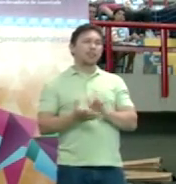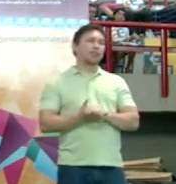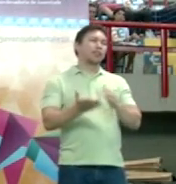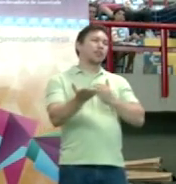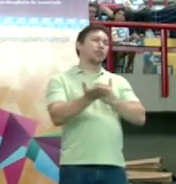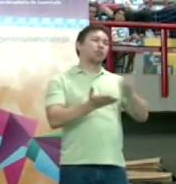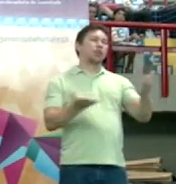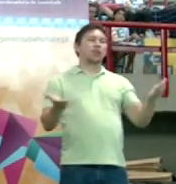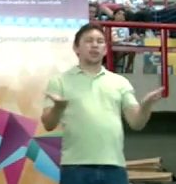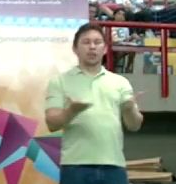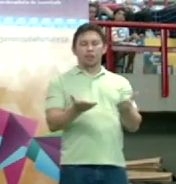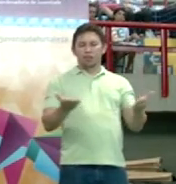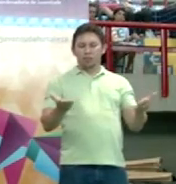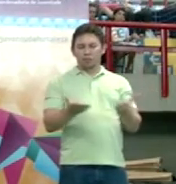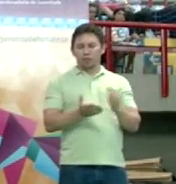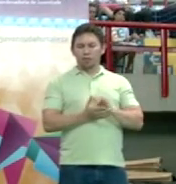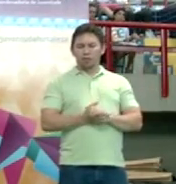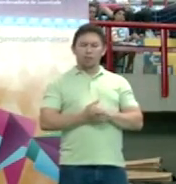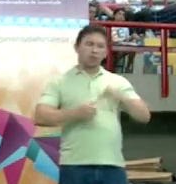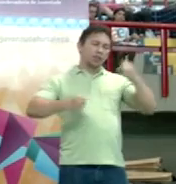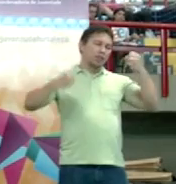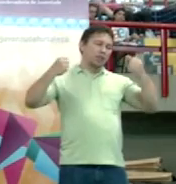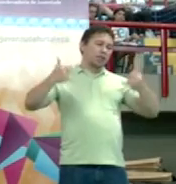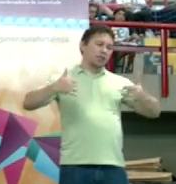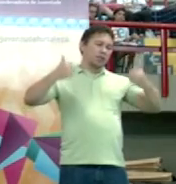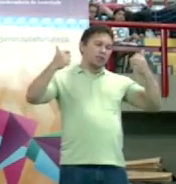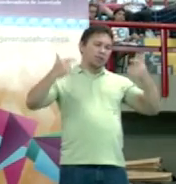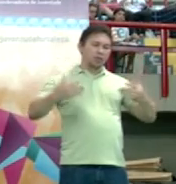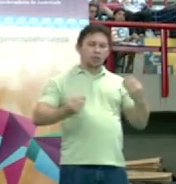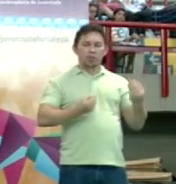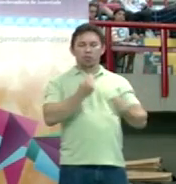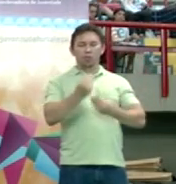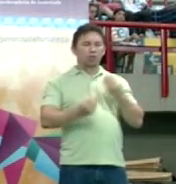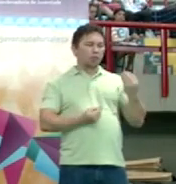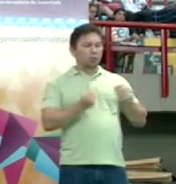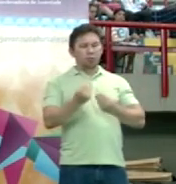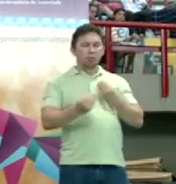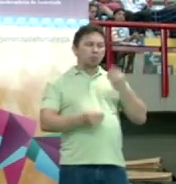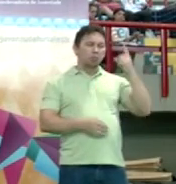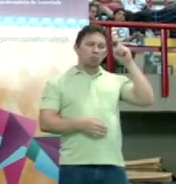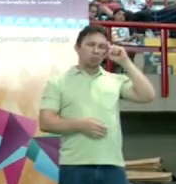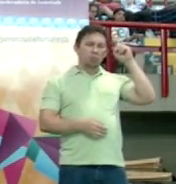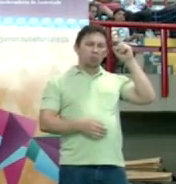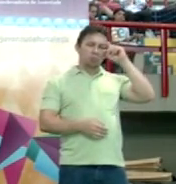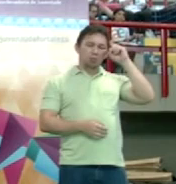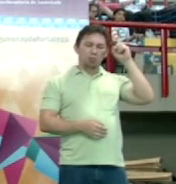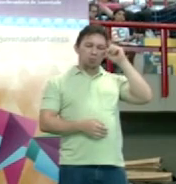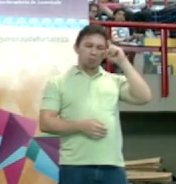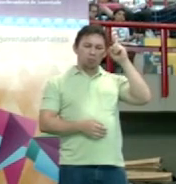Vamos começar e falar de um assunto muito corriqueiro.